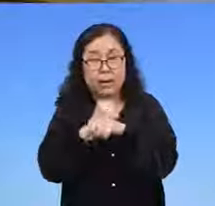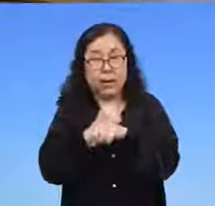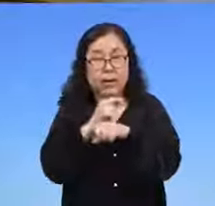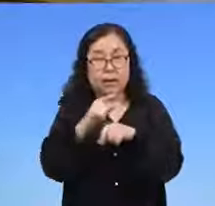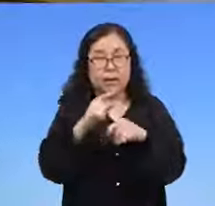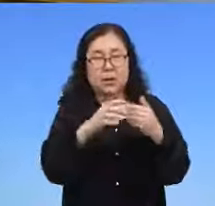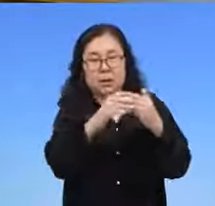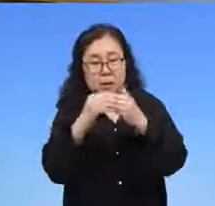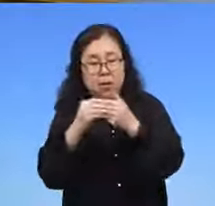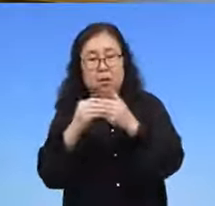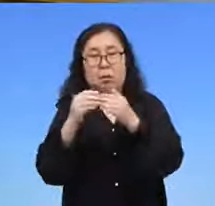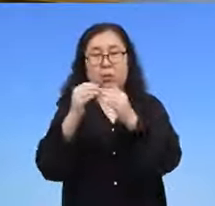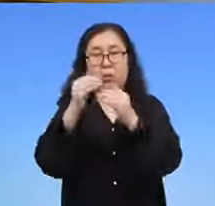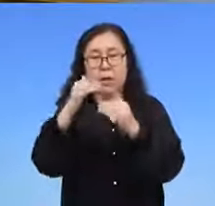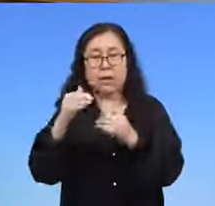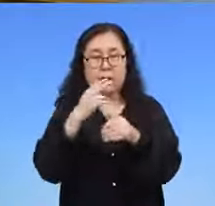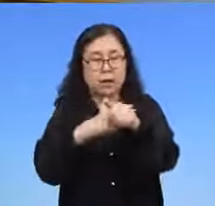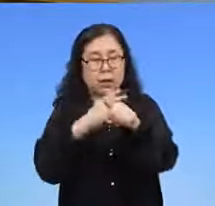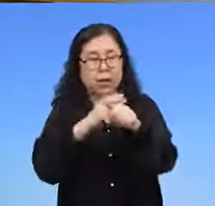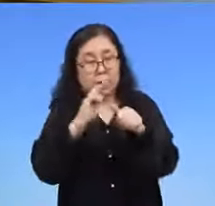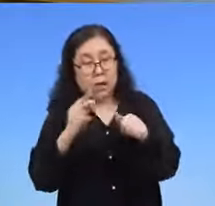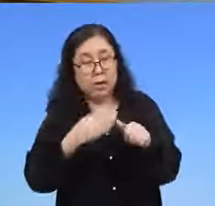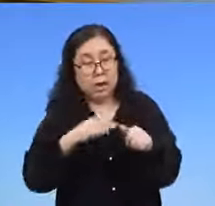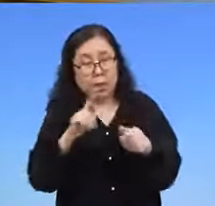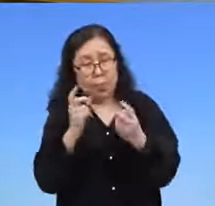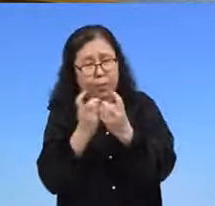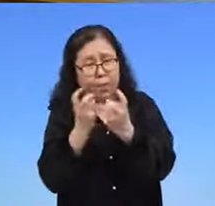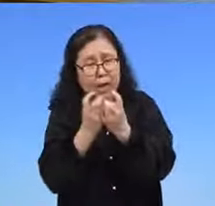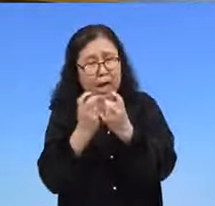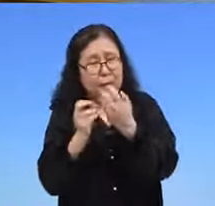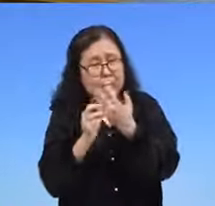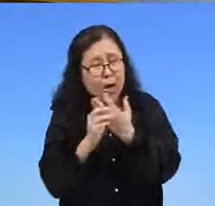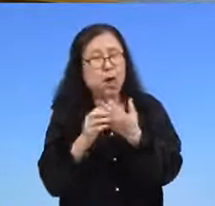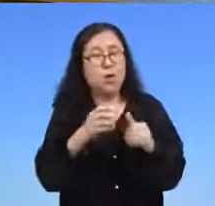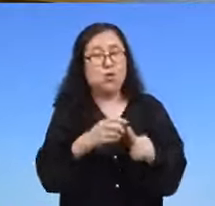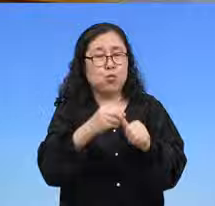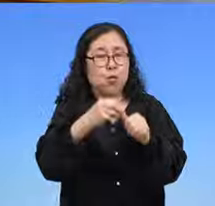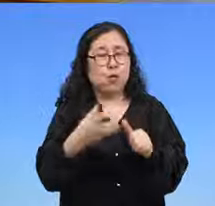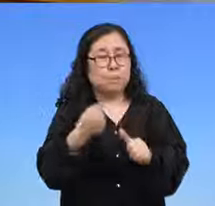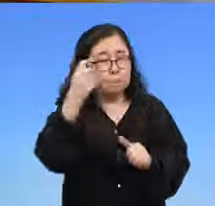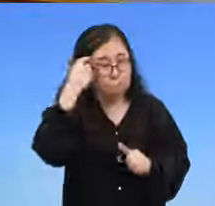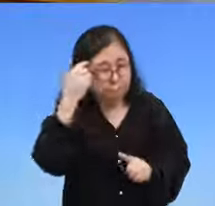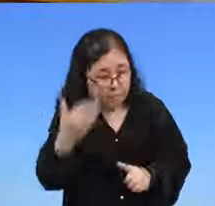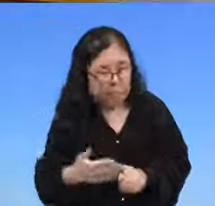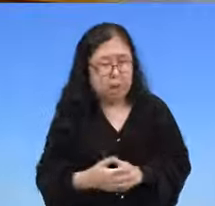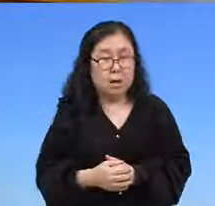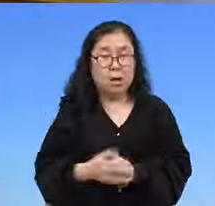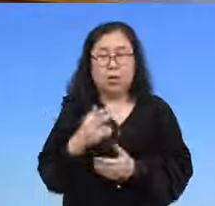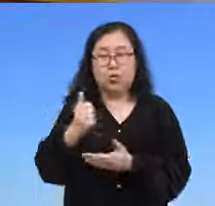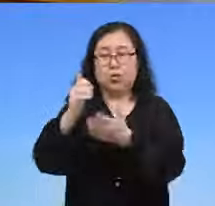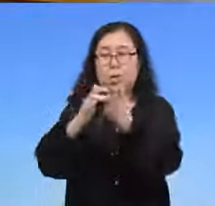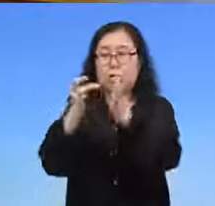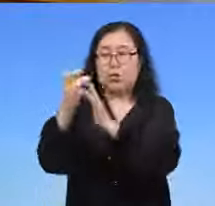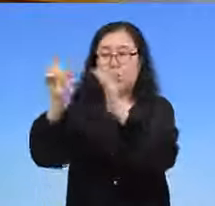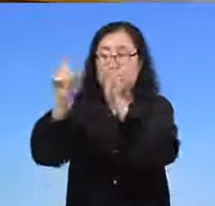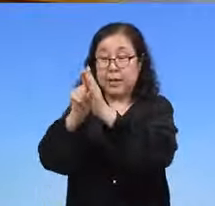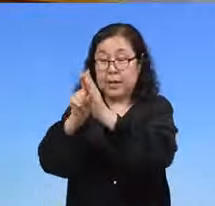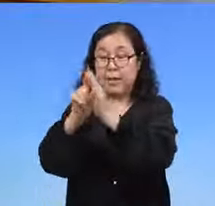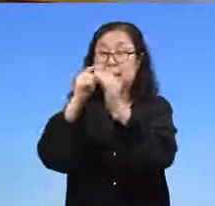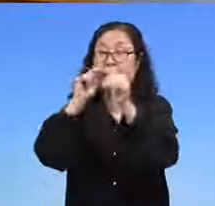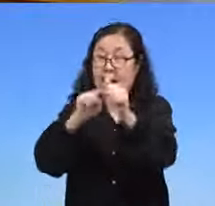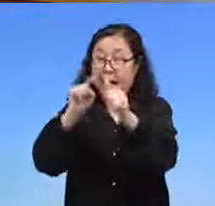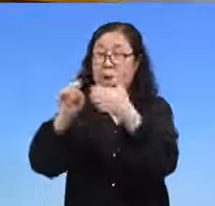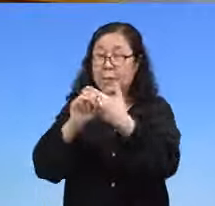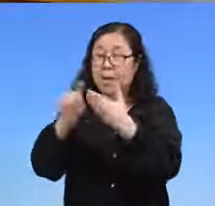30절, 그들을 데리고 나가 이르되 선생들이여 내가 어떻게 하여야 구원을 받으리까 하거늘 이르되 주 예수를